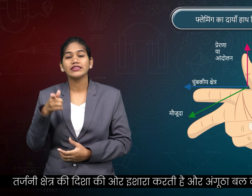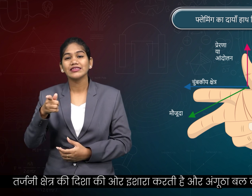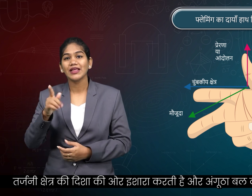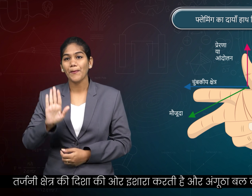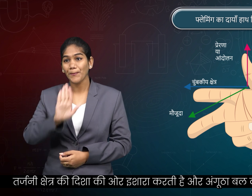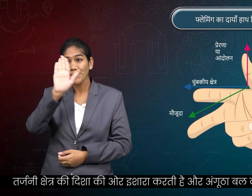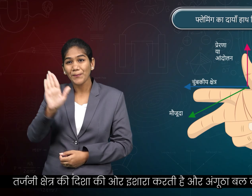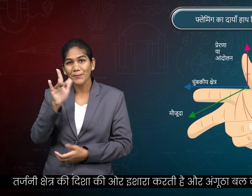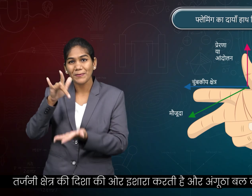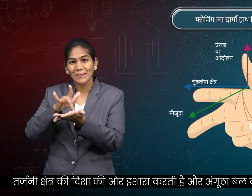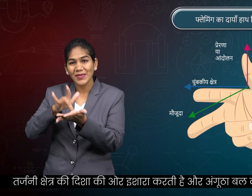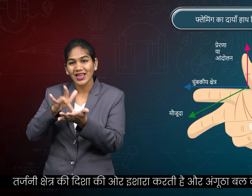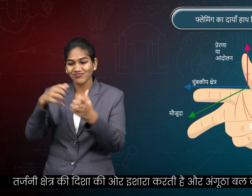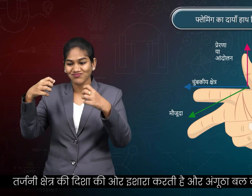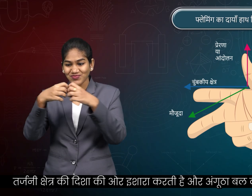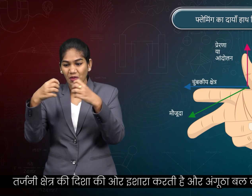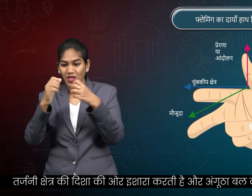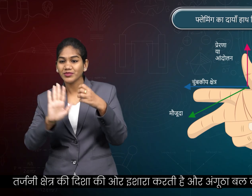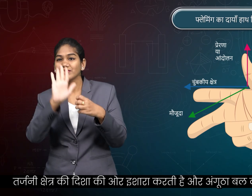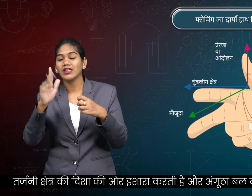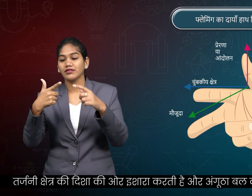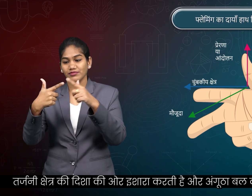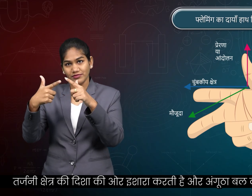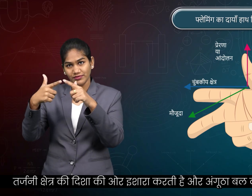की दिशा को दर्शाता है।